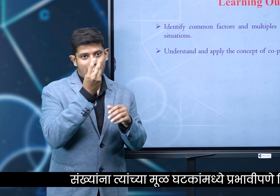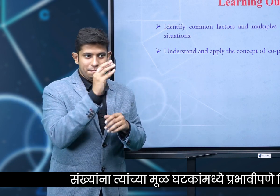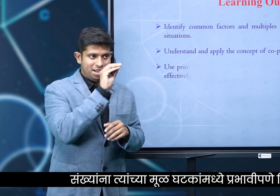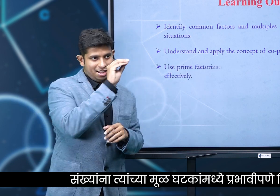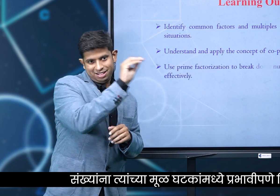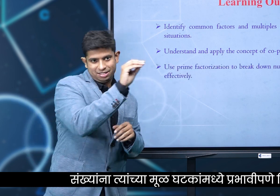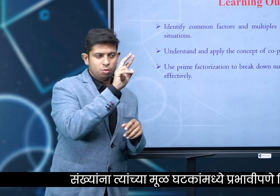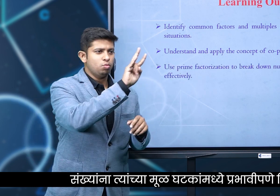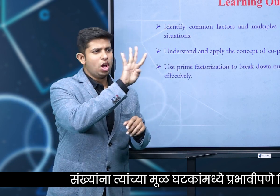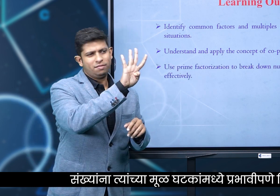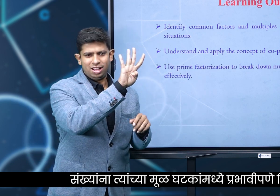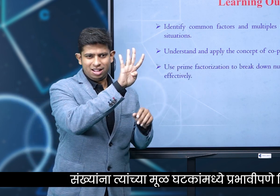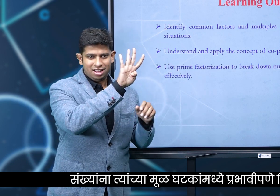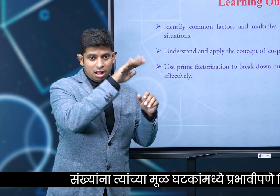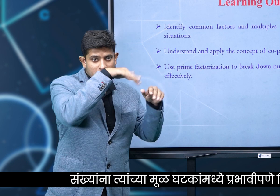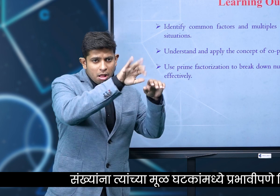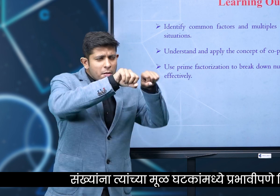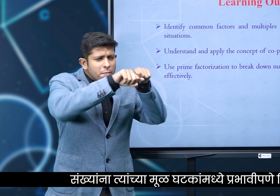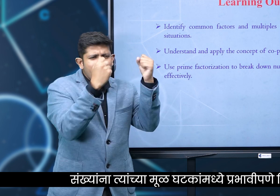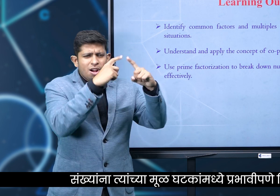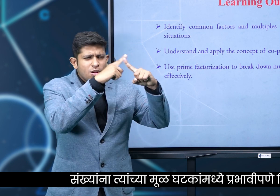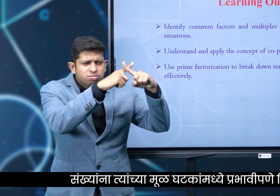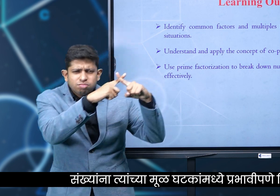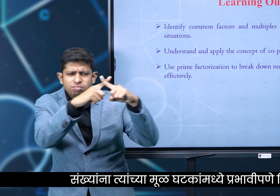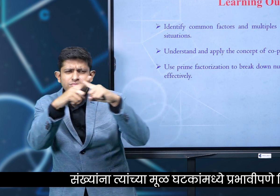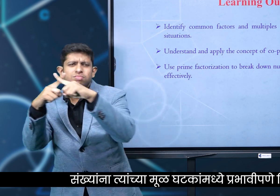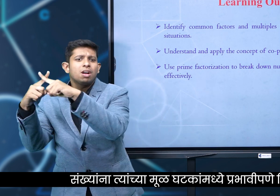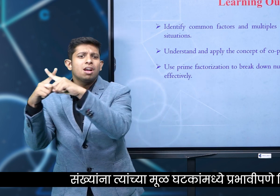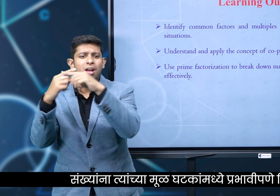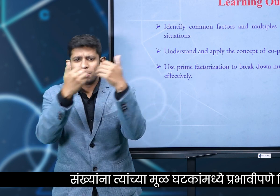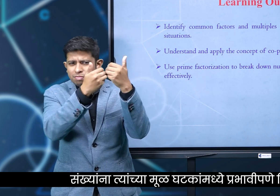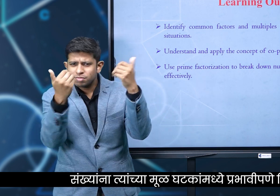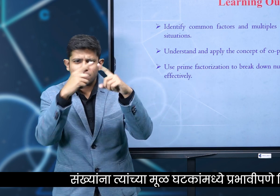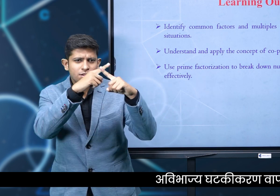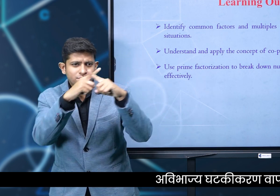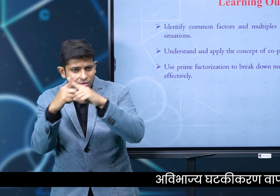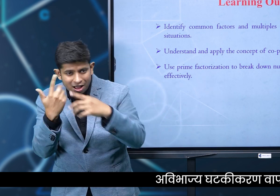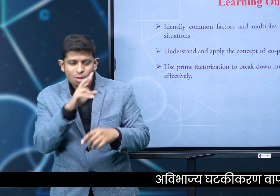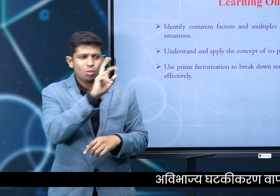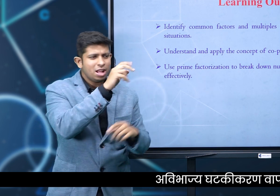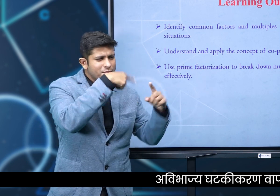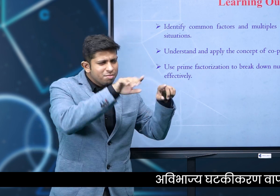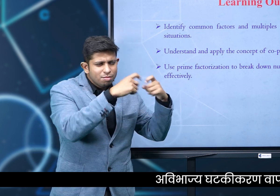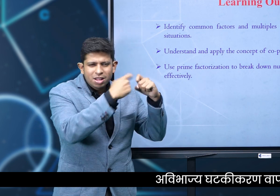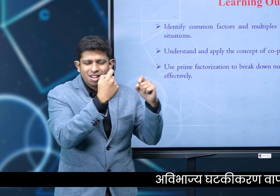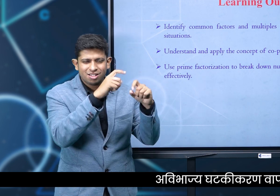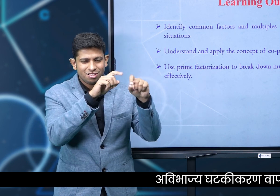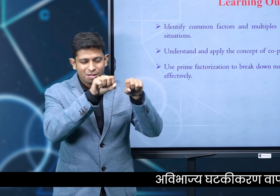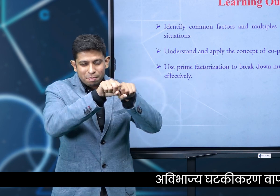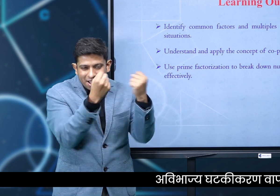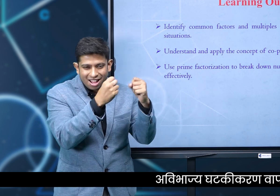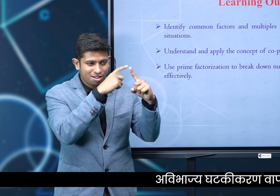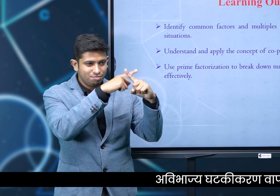संख्यांना त्यांच्या मूळ घटकांमध्ये प्रभावीपणे विभाजित करण्यासाठी अविभाज्य घटकीकरण वापरा.